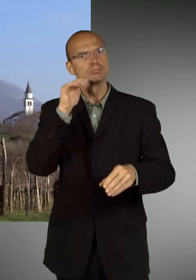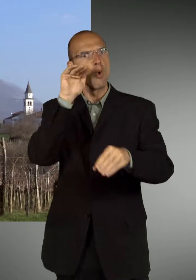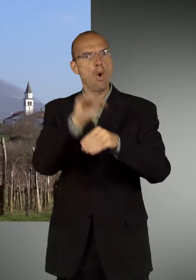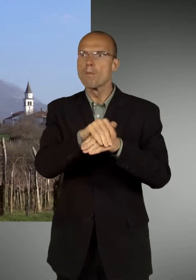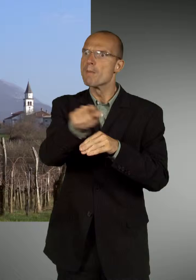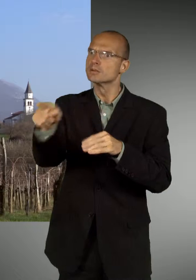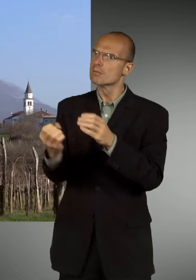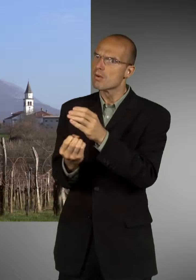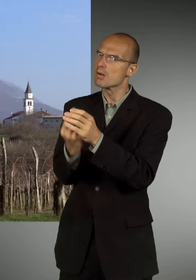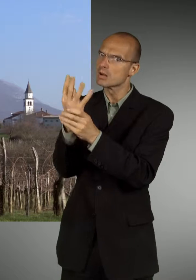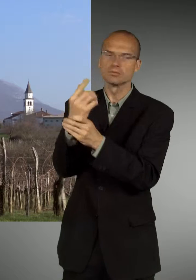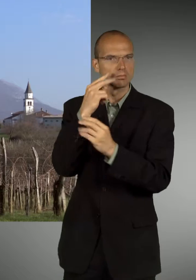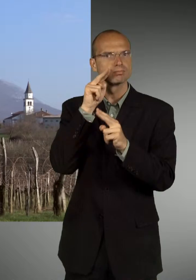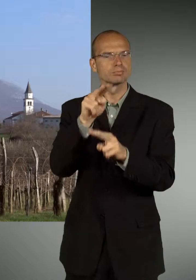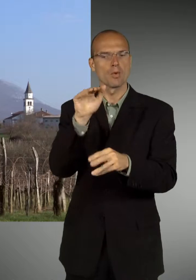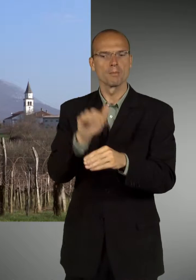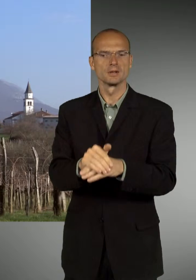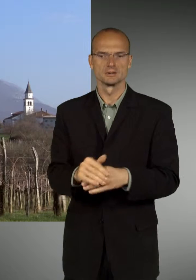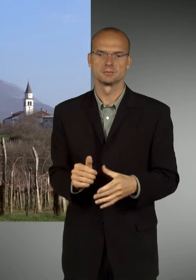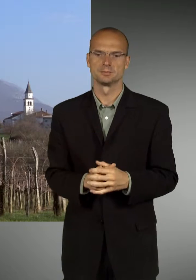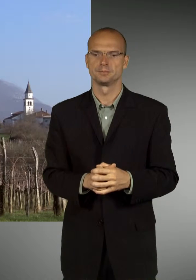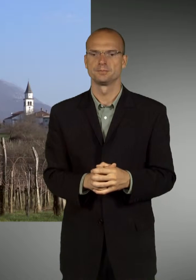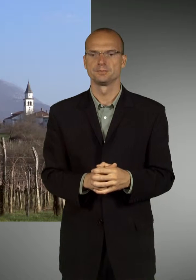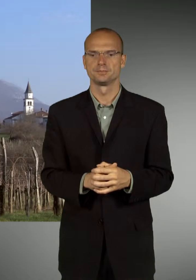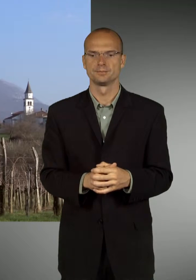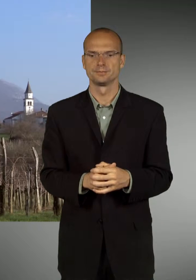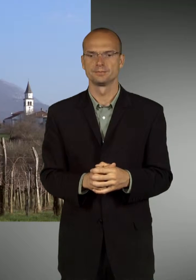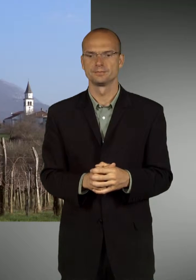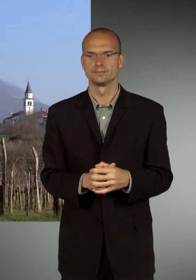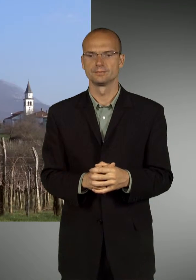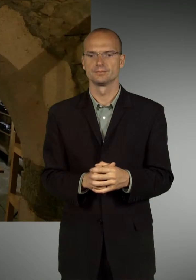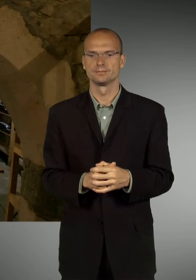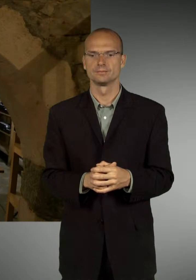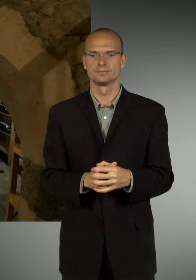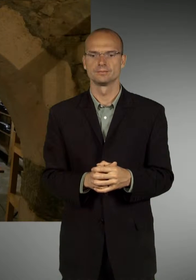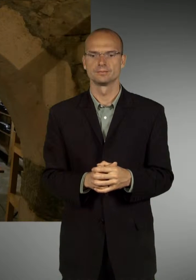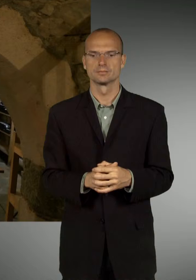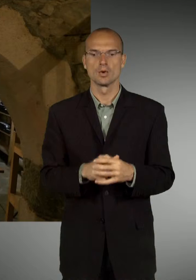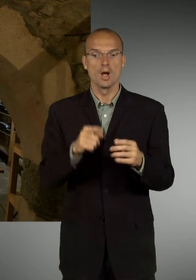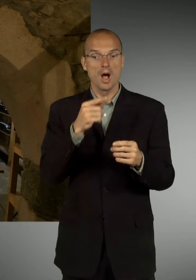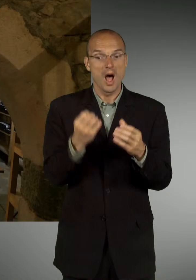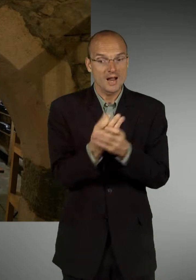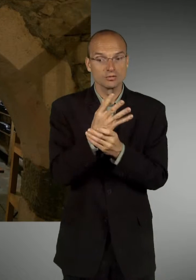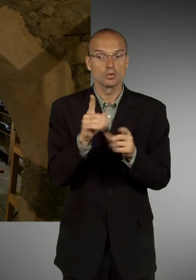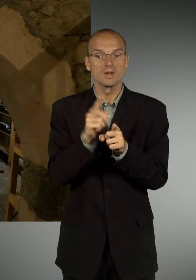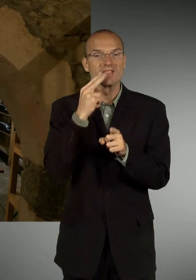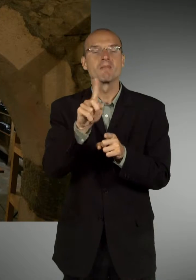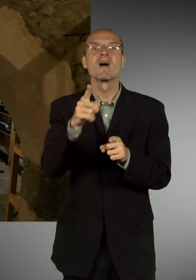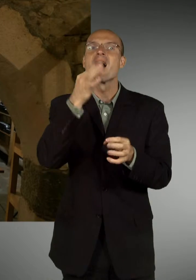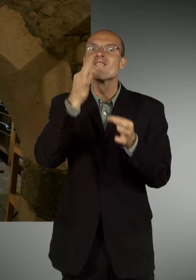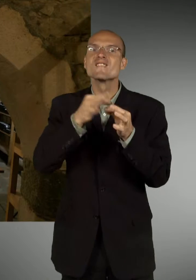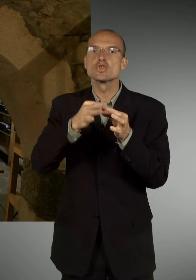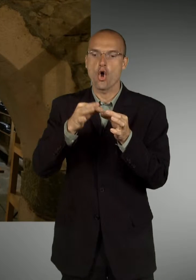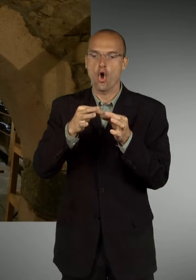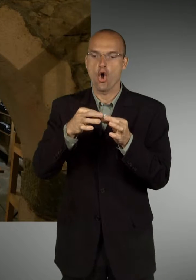autostrade e modo di crescere. Si è sviluppata molto sul fattore, come